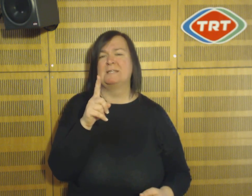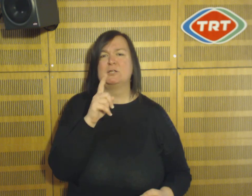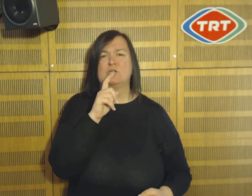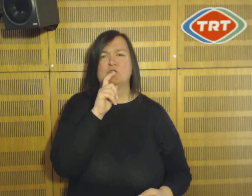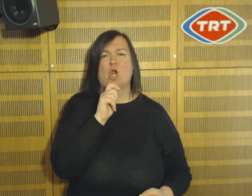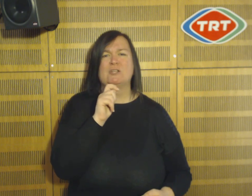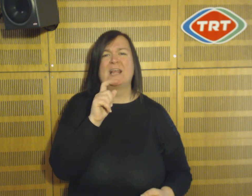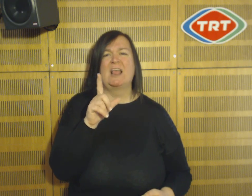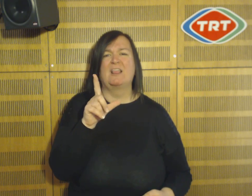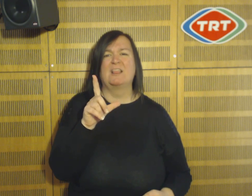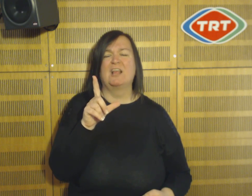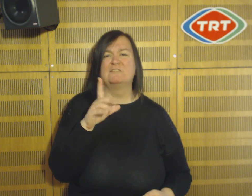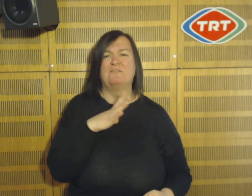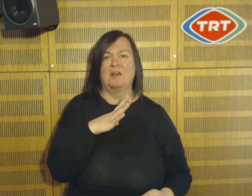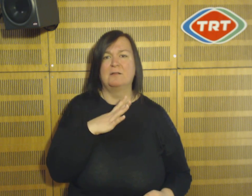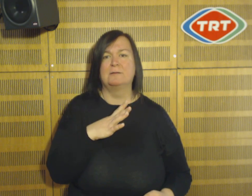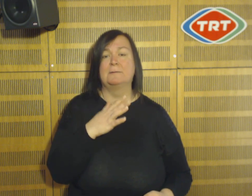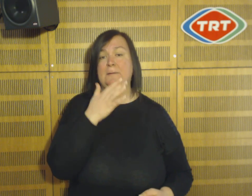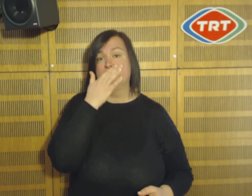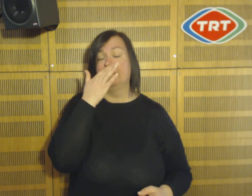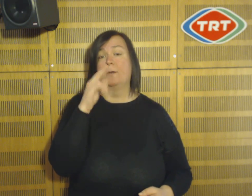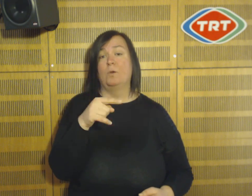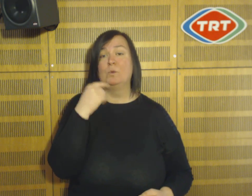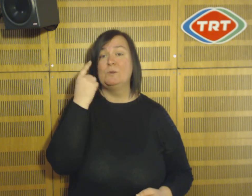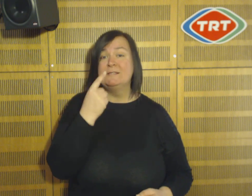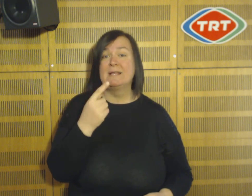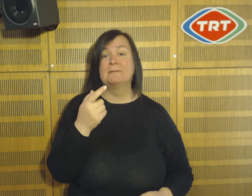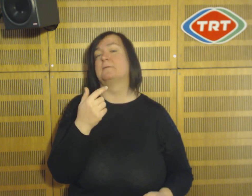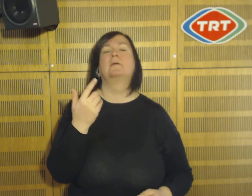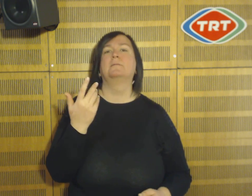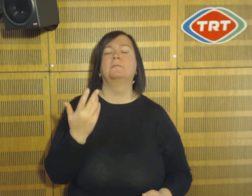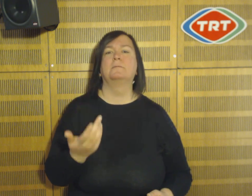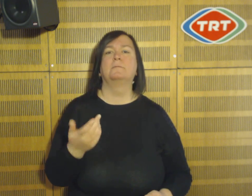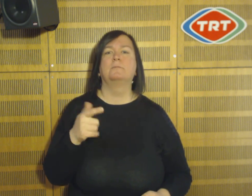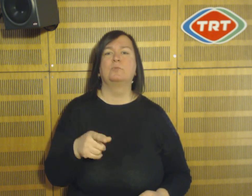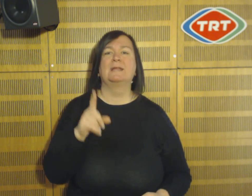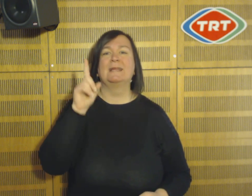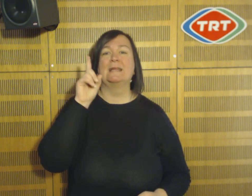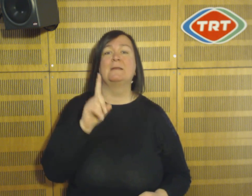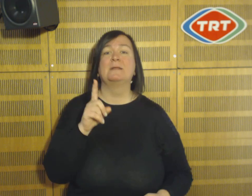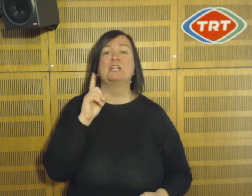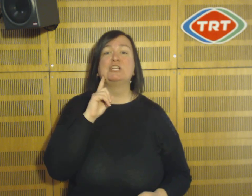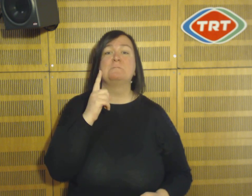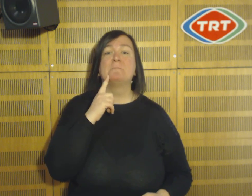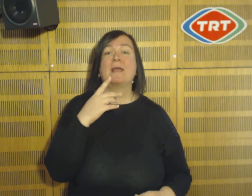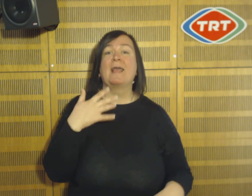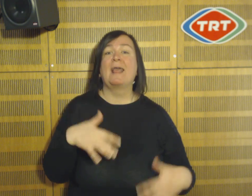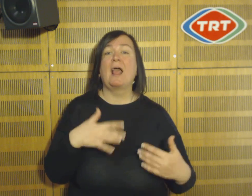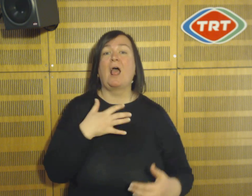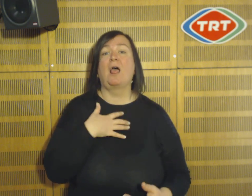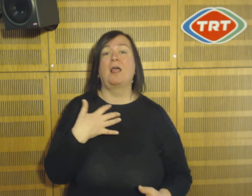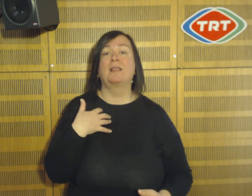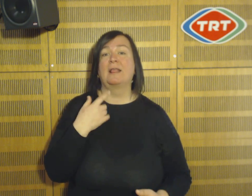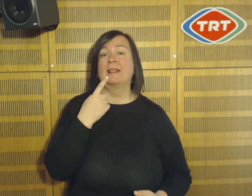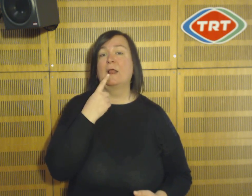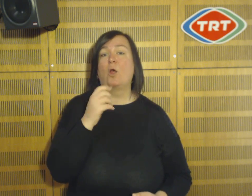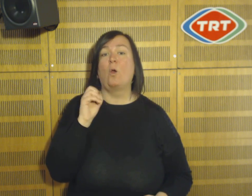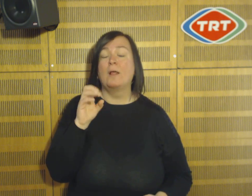söze ihtiyaç bulunmakta O yüzden o yüzden aslında Bunun ilk baştaki Aslında içtim engelleyen ana dili öğretimini ya da ana dil